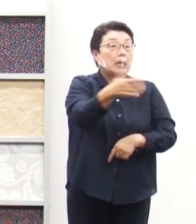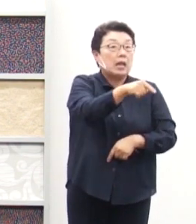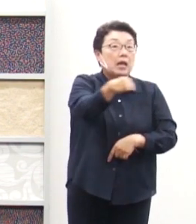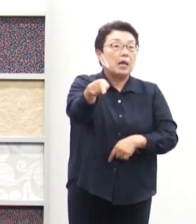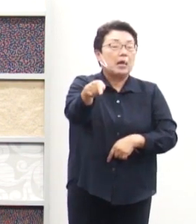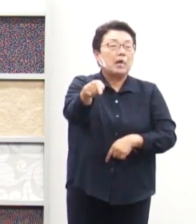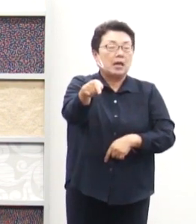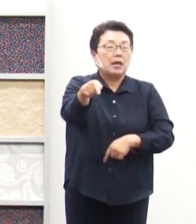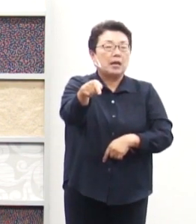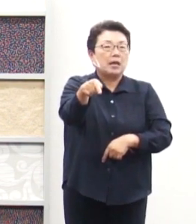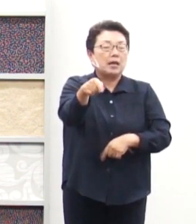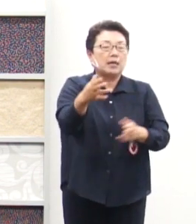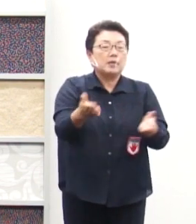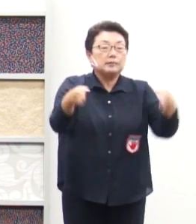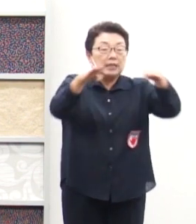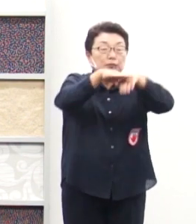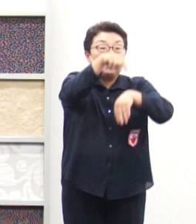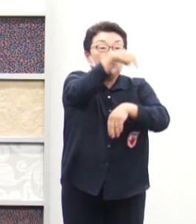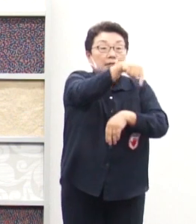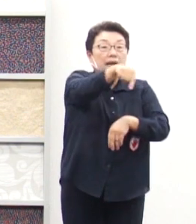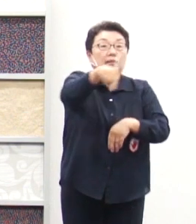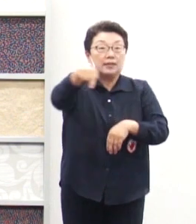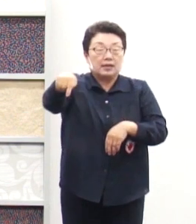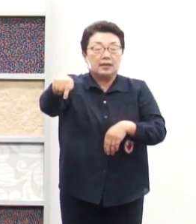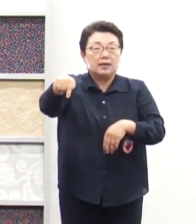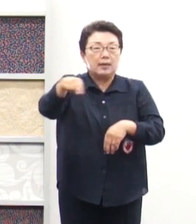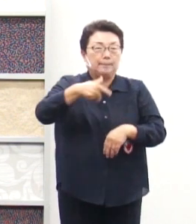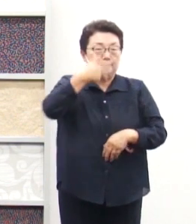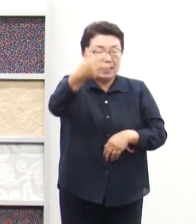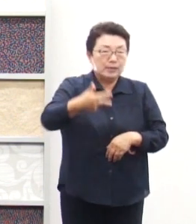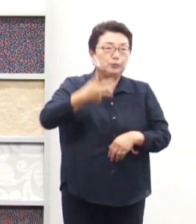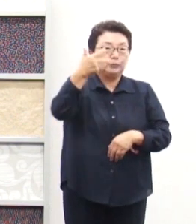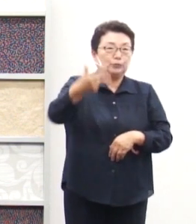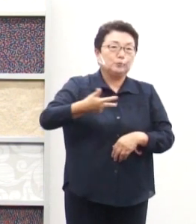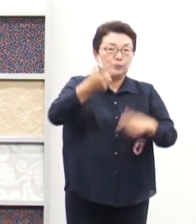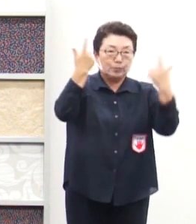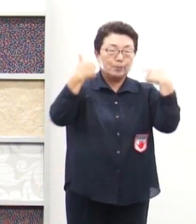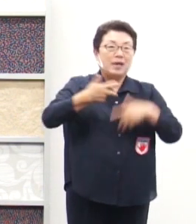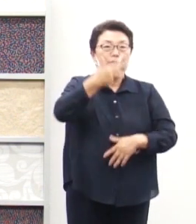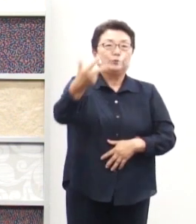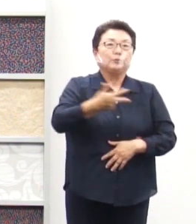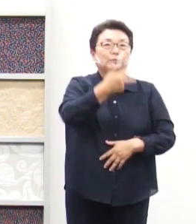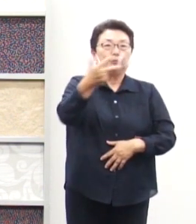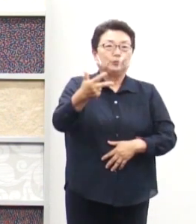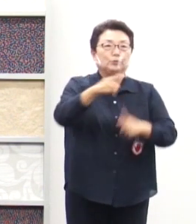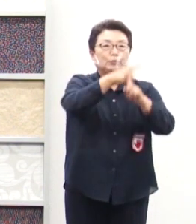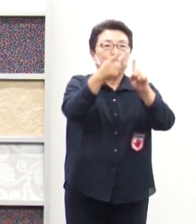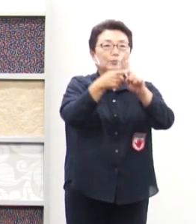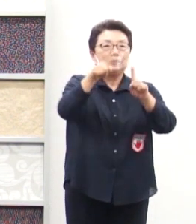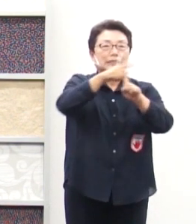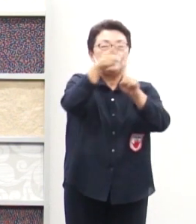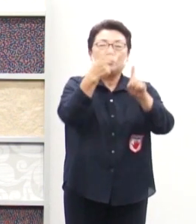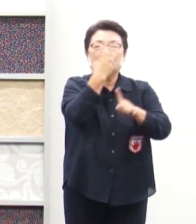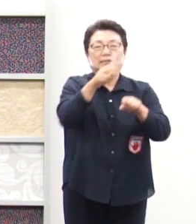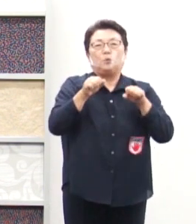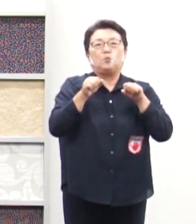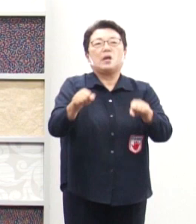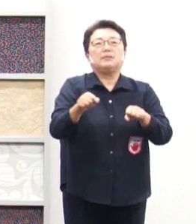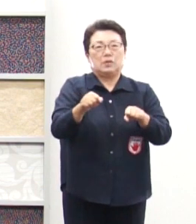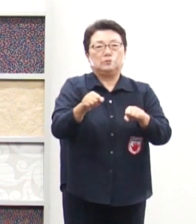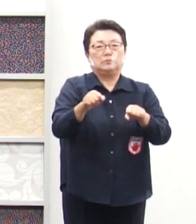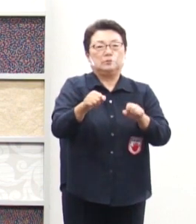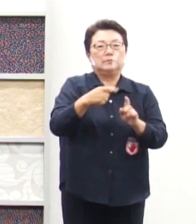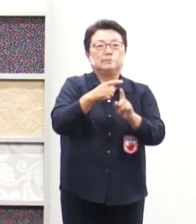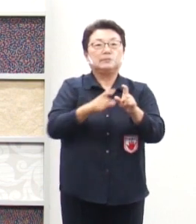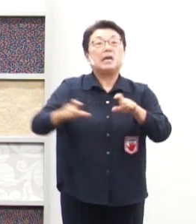における、各施設において毎週、PCR 検査を実施することとしておりますが、これに